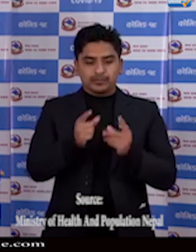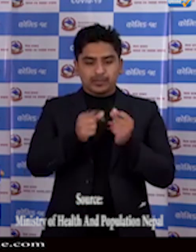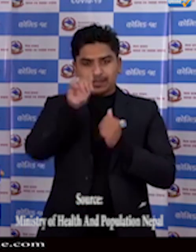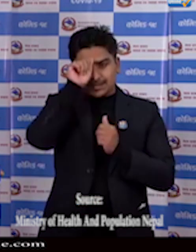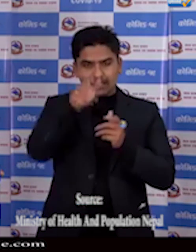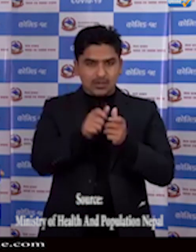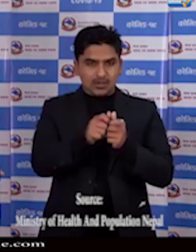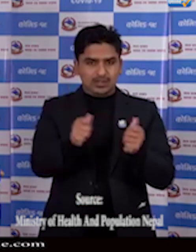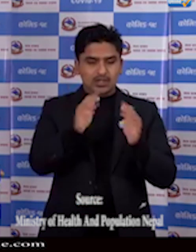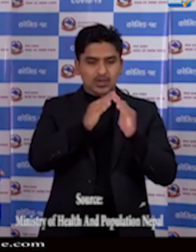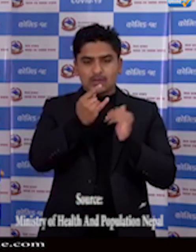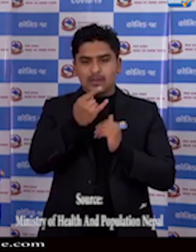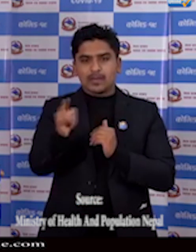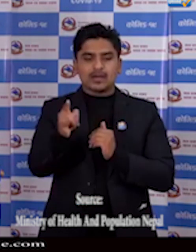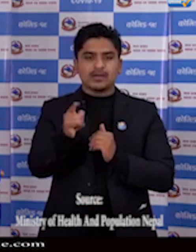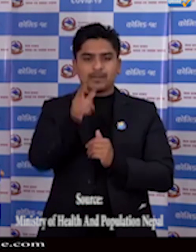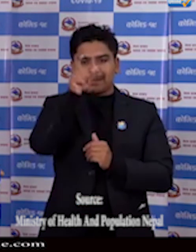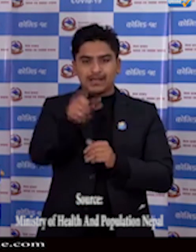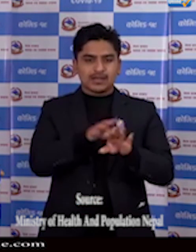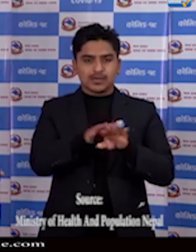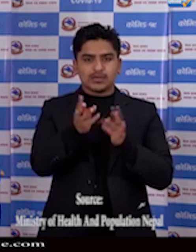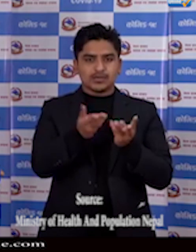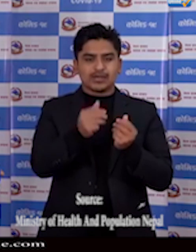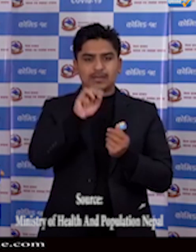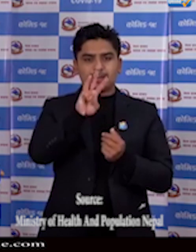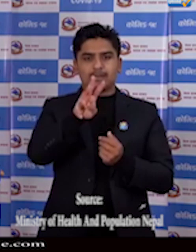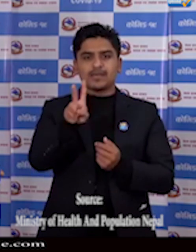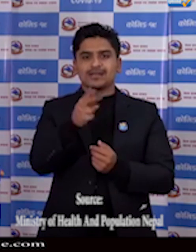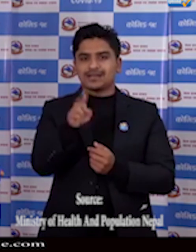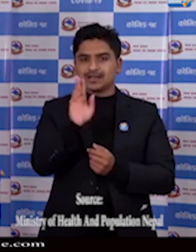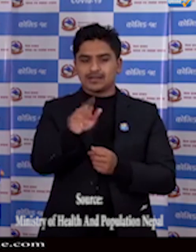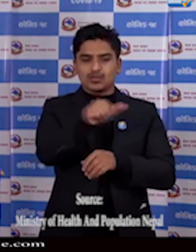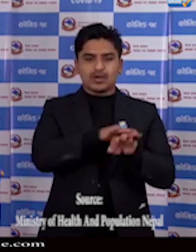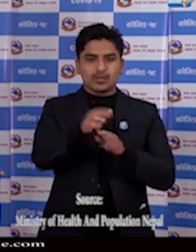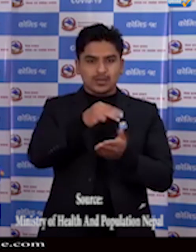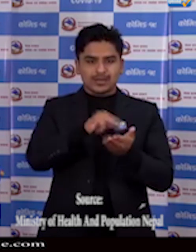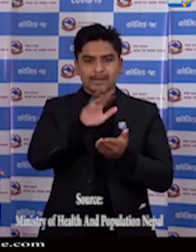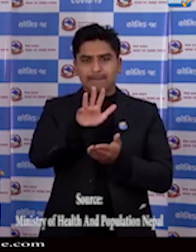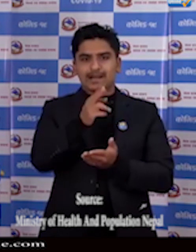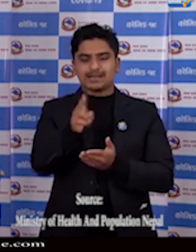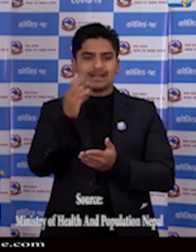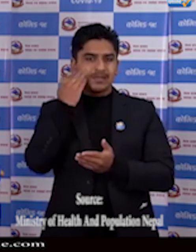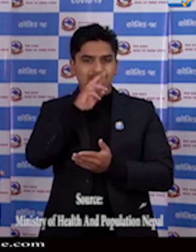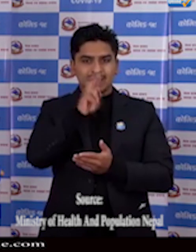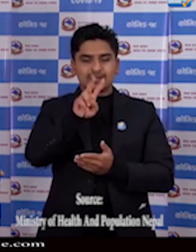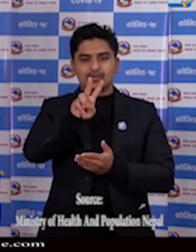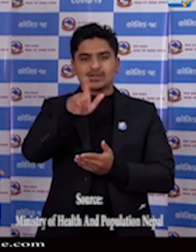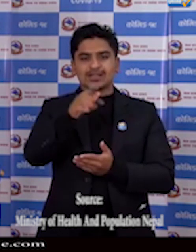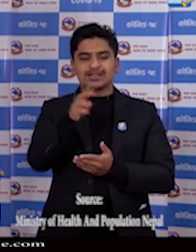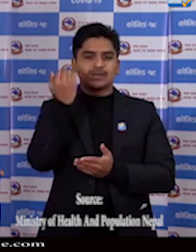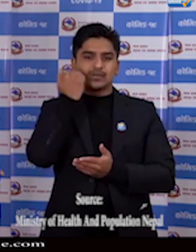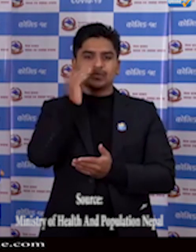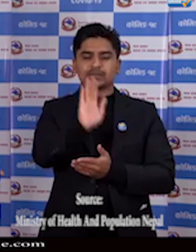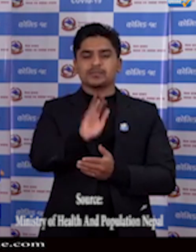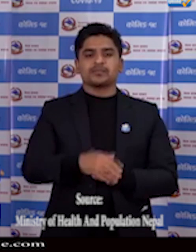तथ्याङ्क अनुसार घर फर्कने व्यक्तिहरूको सङ्ख्या 32 छ। उहाँहरूमध्ये 5 महिला र 27 पुरुष